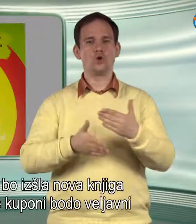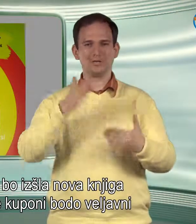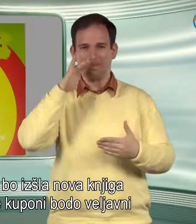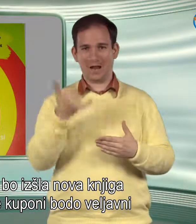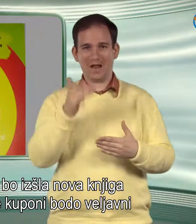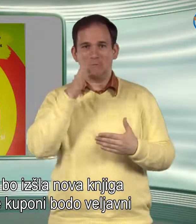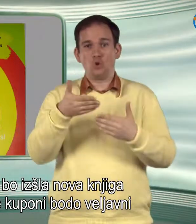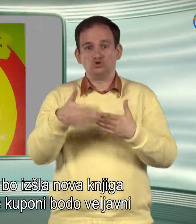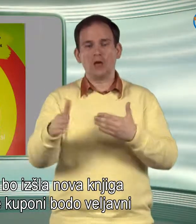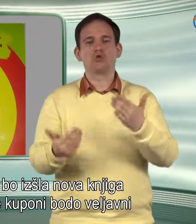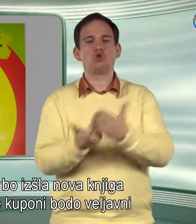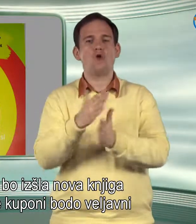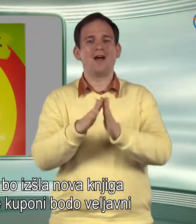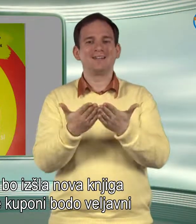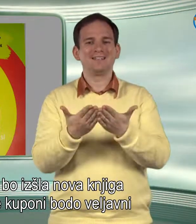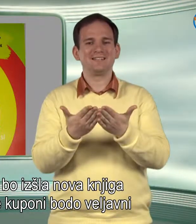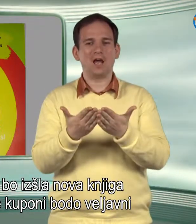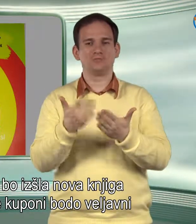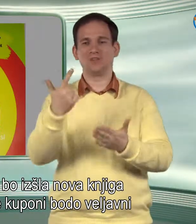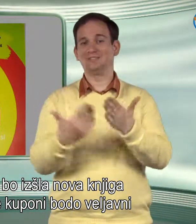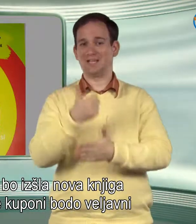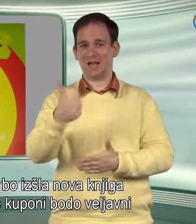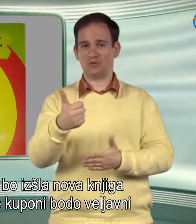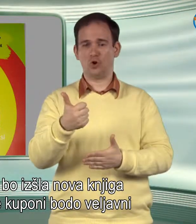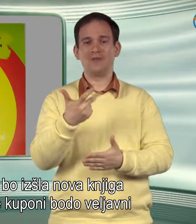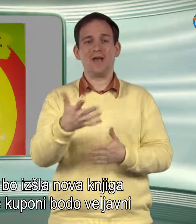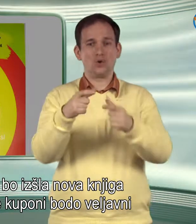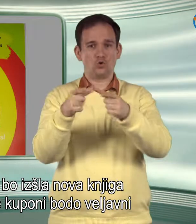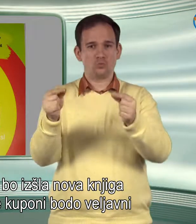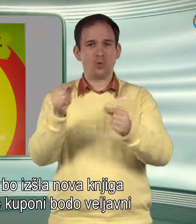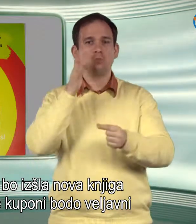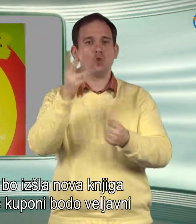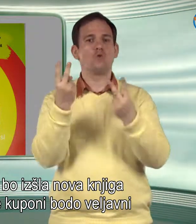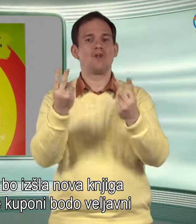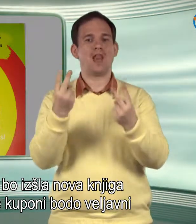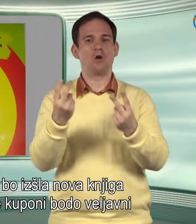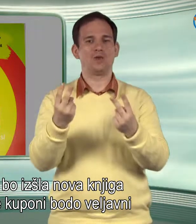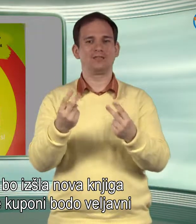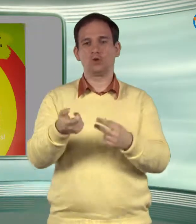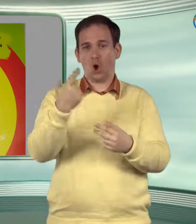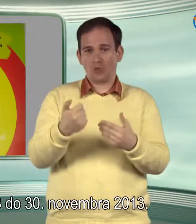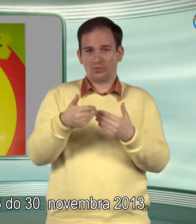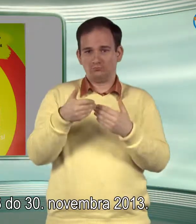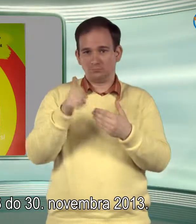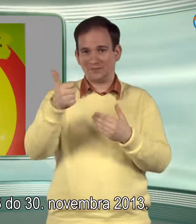Konec maja bo izšla nova knjiga 2 za 1, katere kuponi bodo veljali od 1. junija 2013